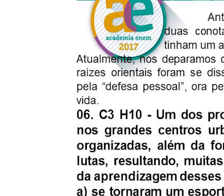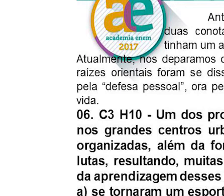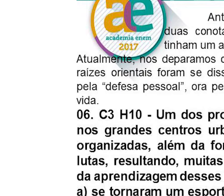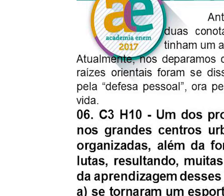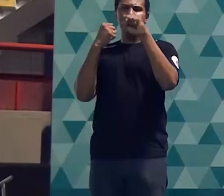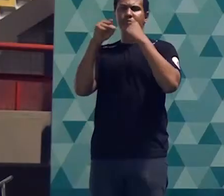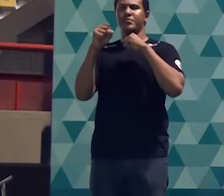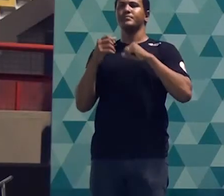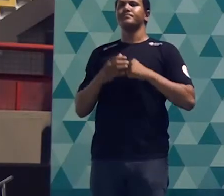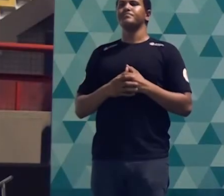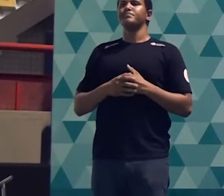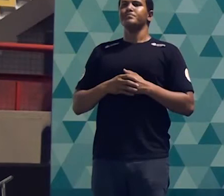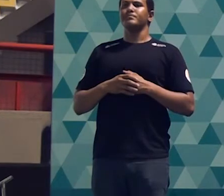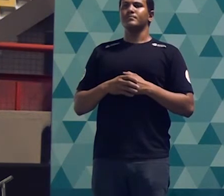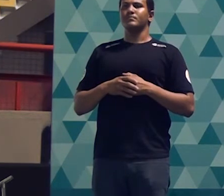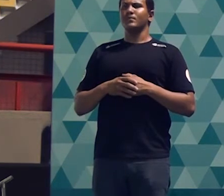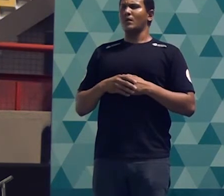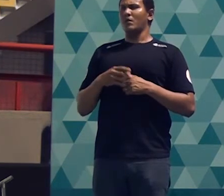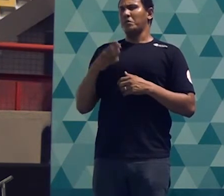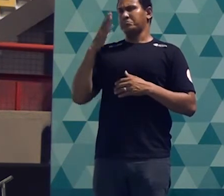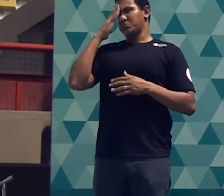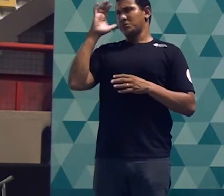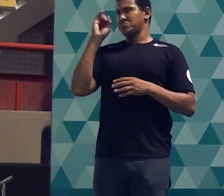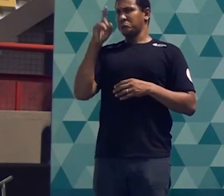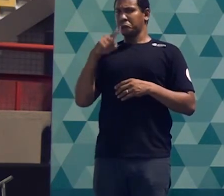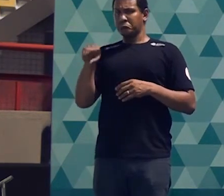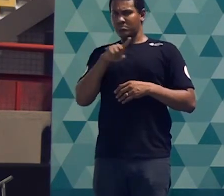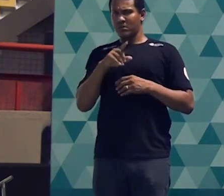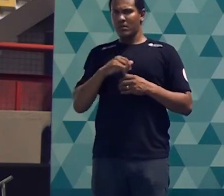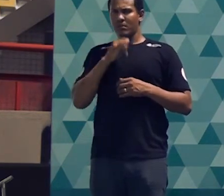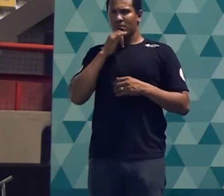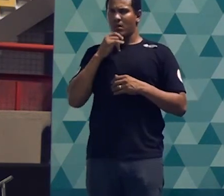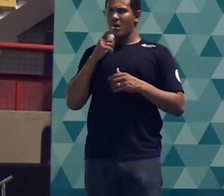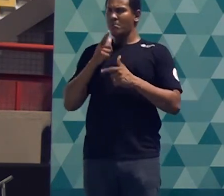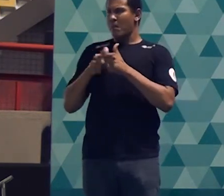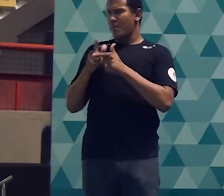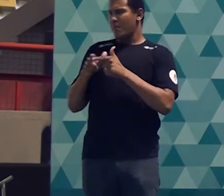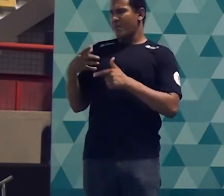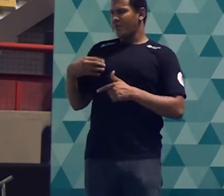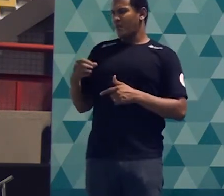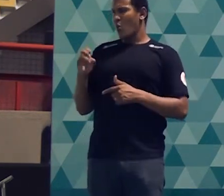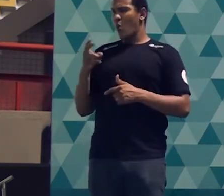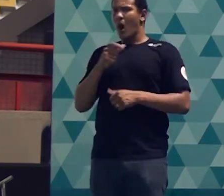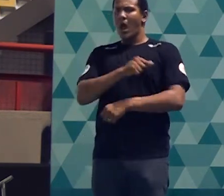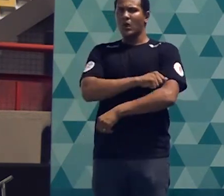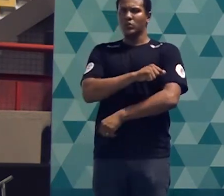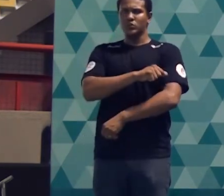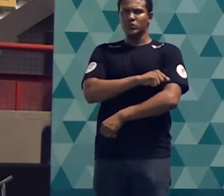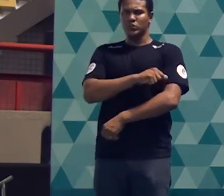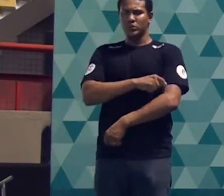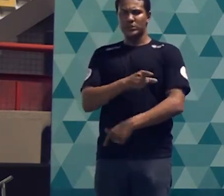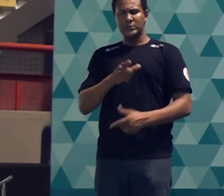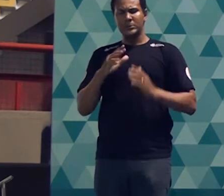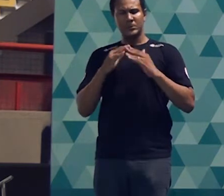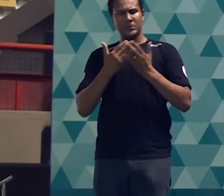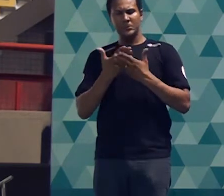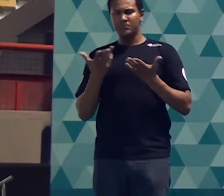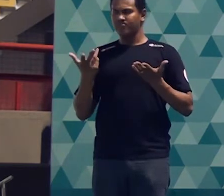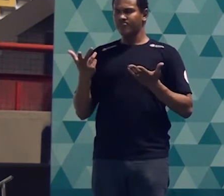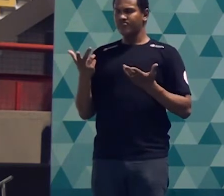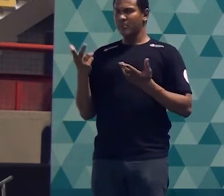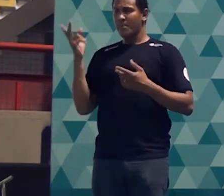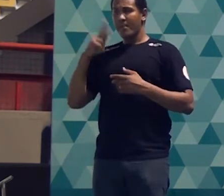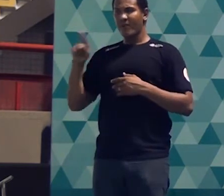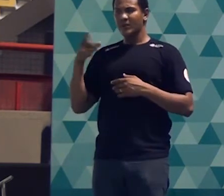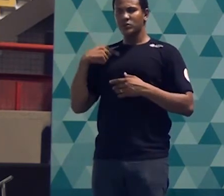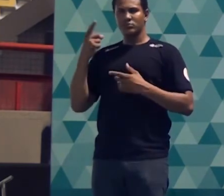não sei se vocês já viram isso, mas às vezes quando tem um filho dando problema em casa, um aluno no colégio, a escola, os professores de educação